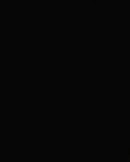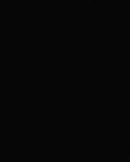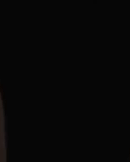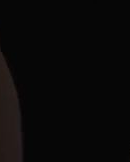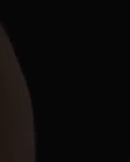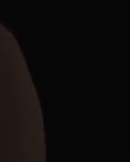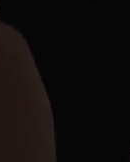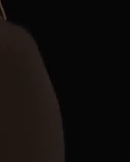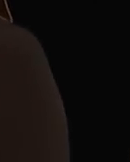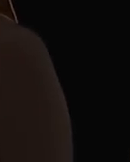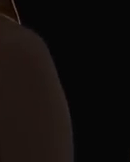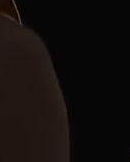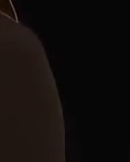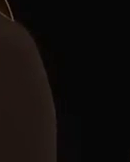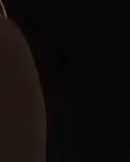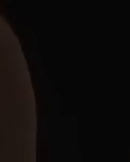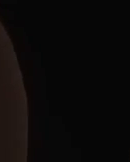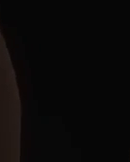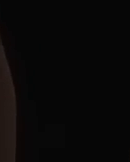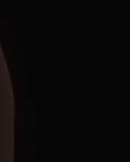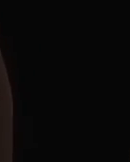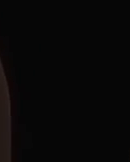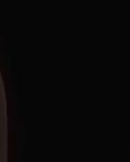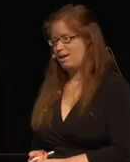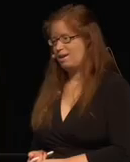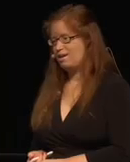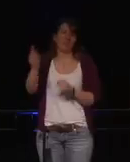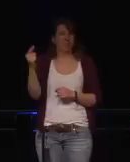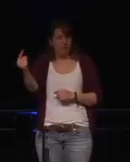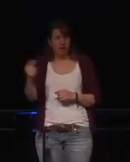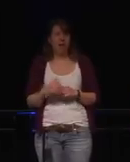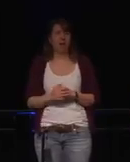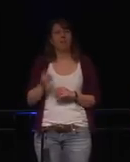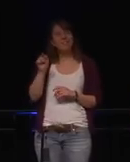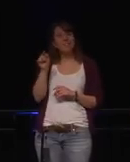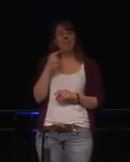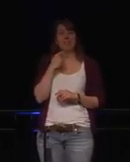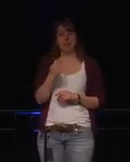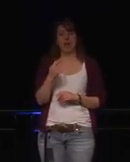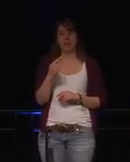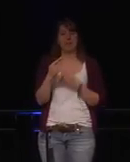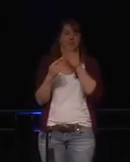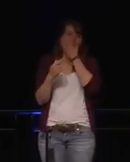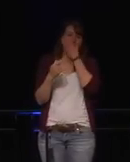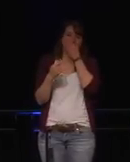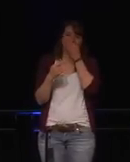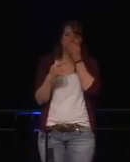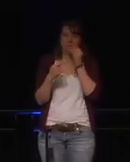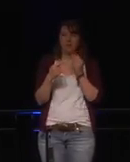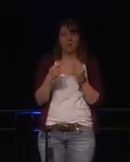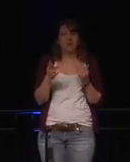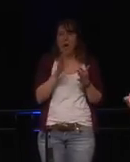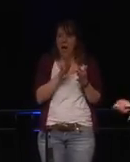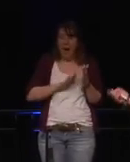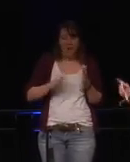nos parece importante. Muchos conocéis a Max Schrems, que es un activista de protección de datos, que dice que